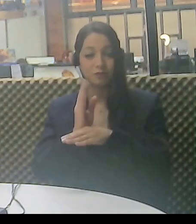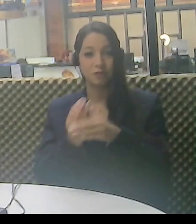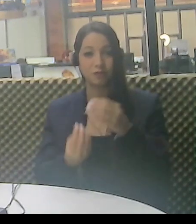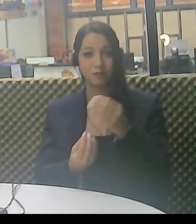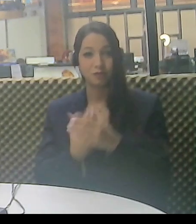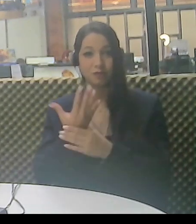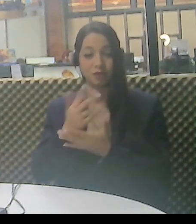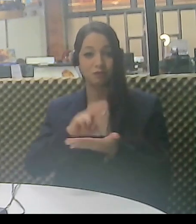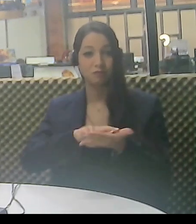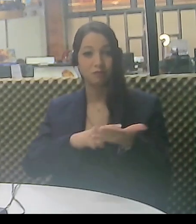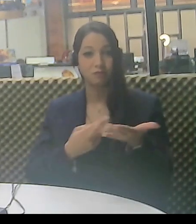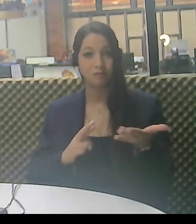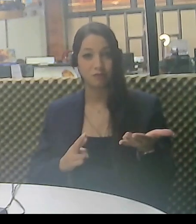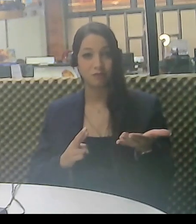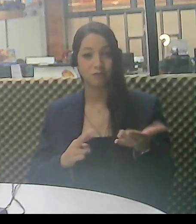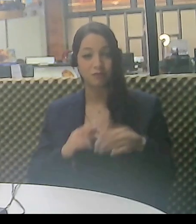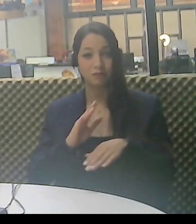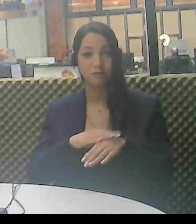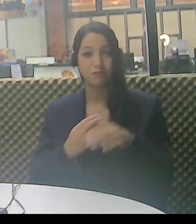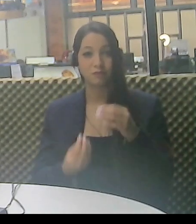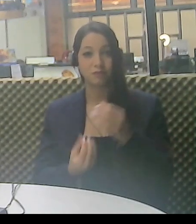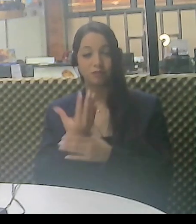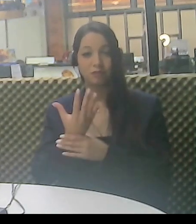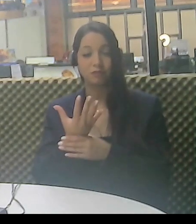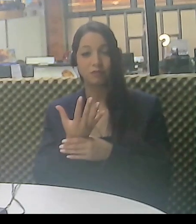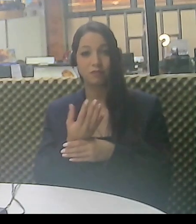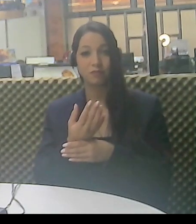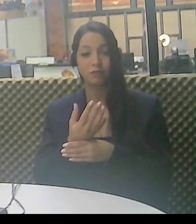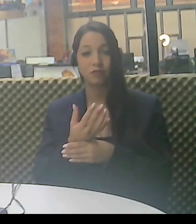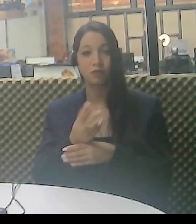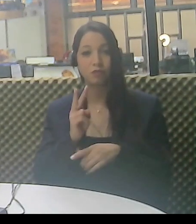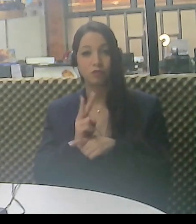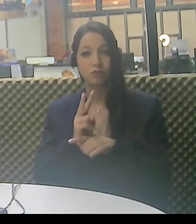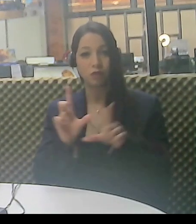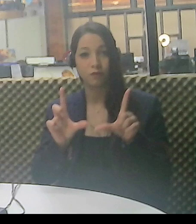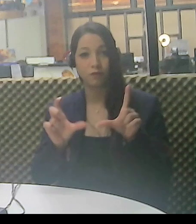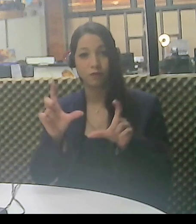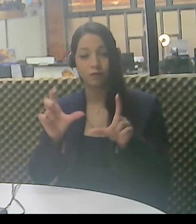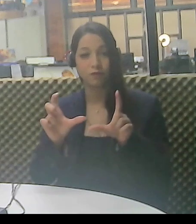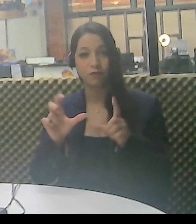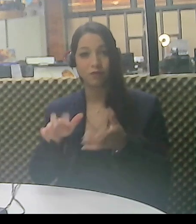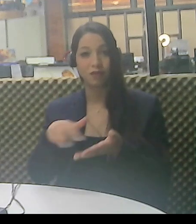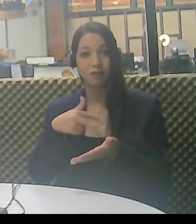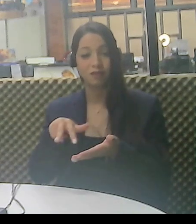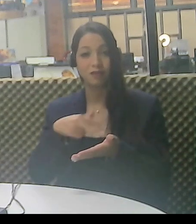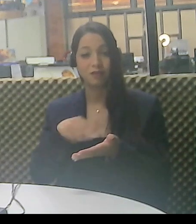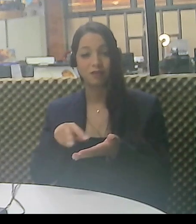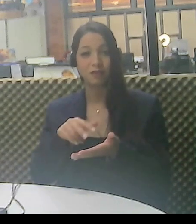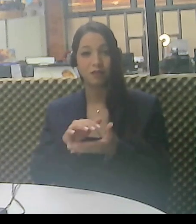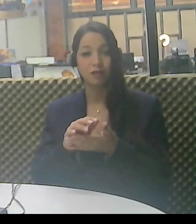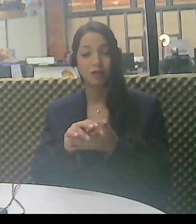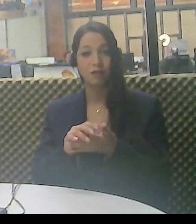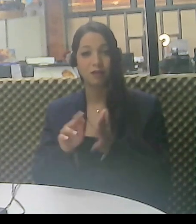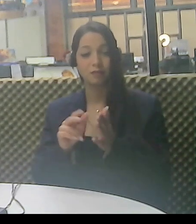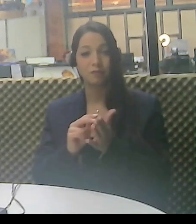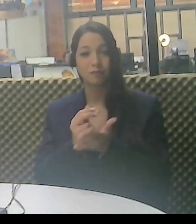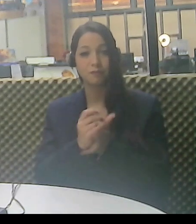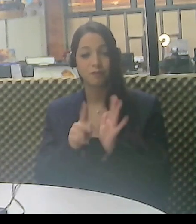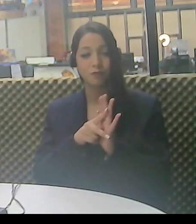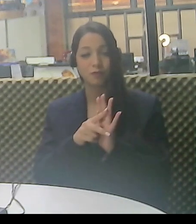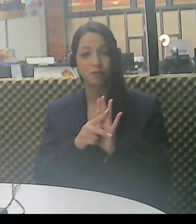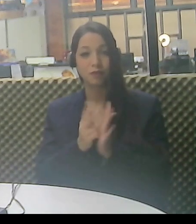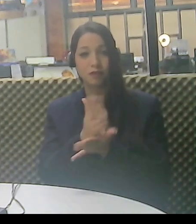Criação de Roteiro, Concepção e Captação, Direção de Fotografia, Animação 3D, Produção de Baixo